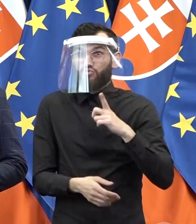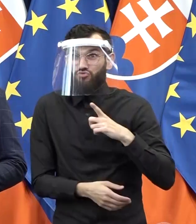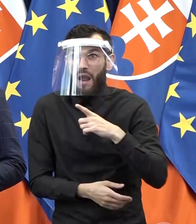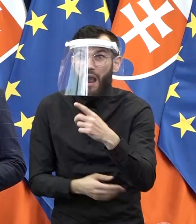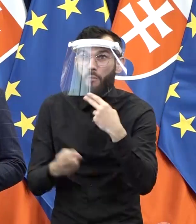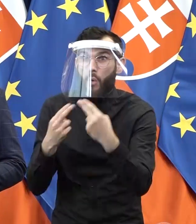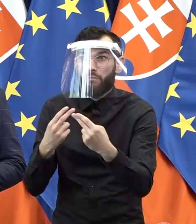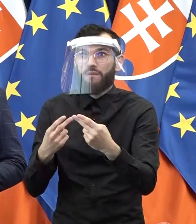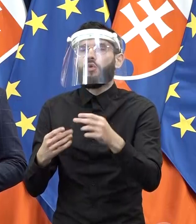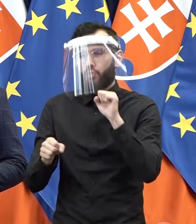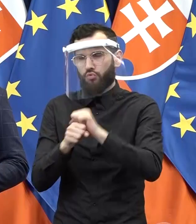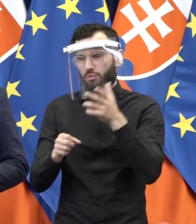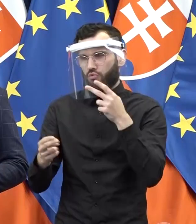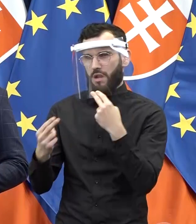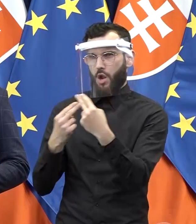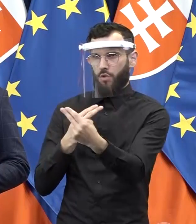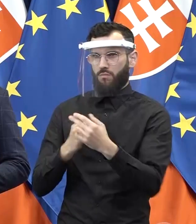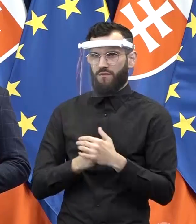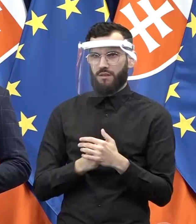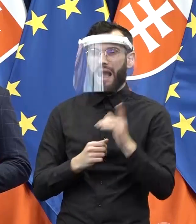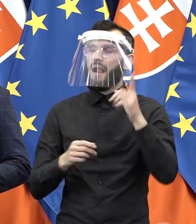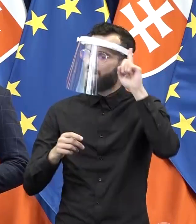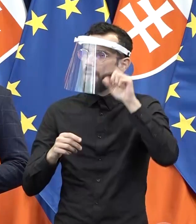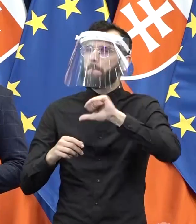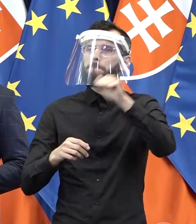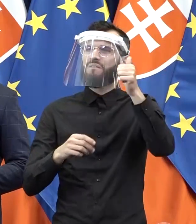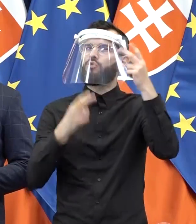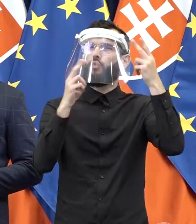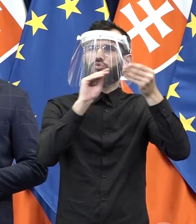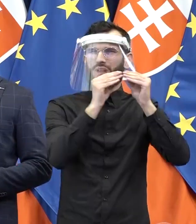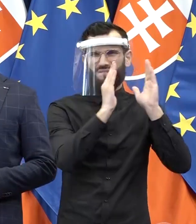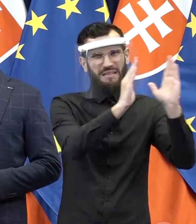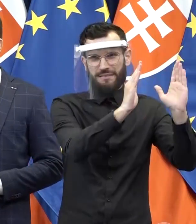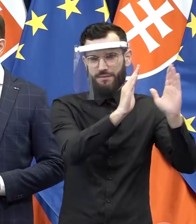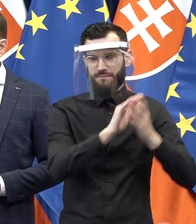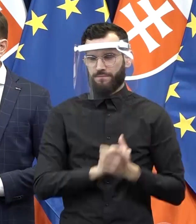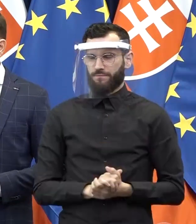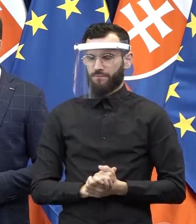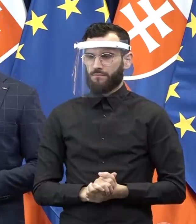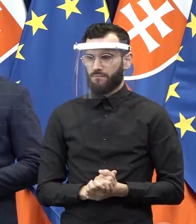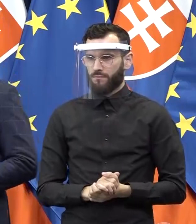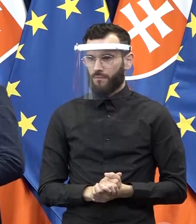takže určite sa odpovedi dočkajú, ale išli sme podľa týchto priorit, lebo myslíme si, že tie boli dôležitejšie. Ďakujem.